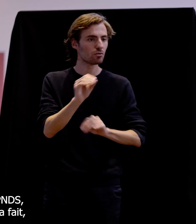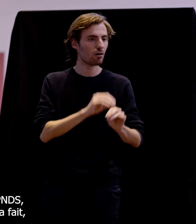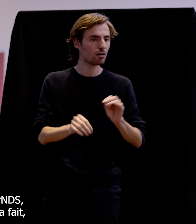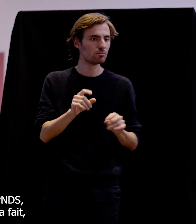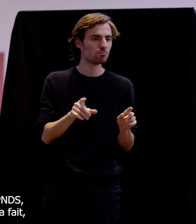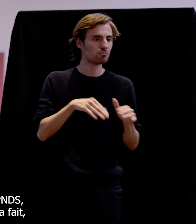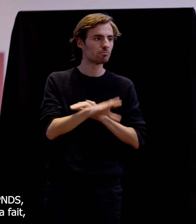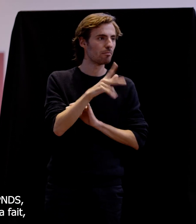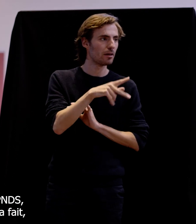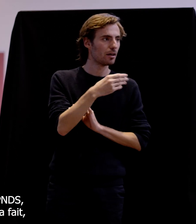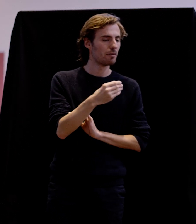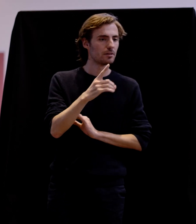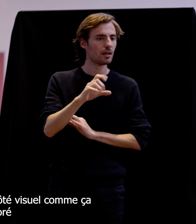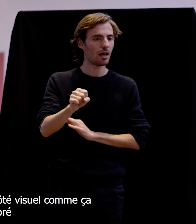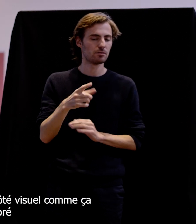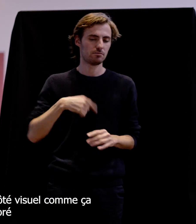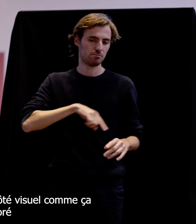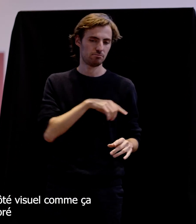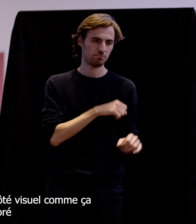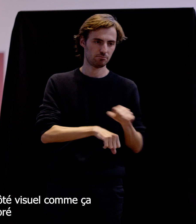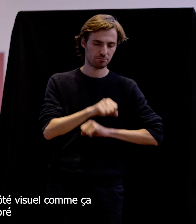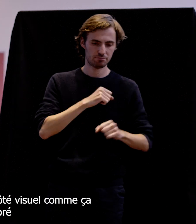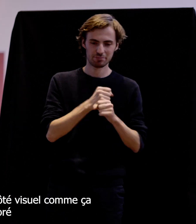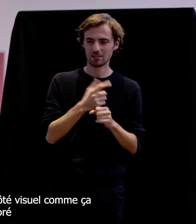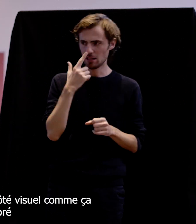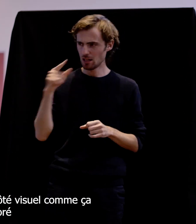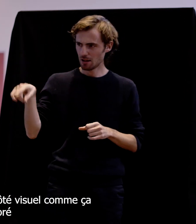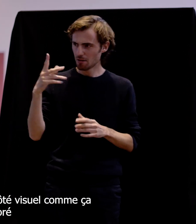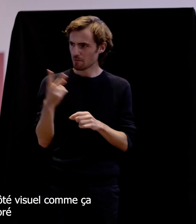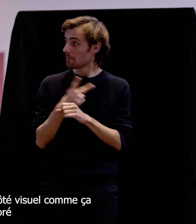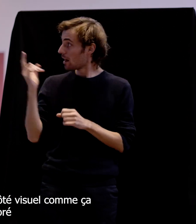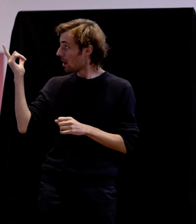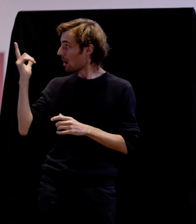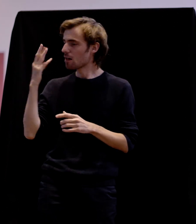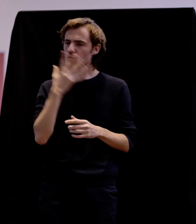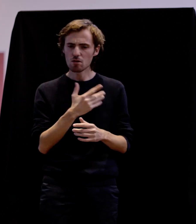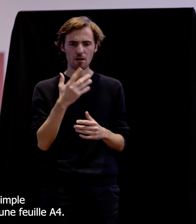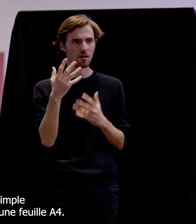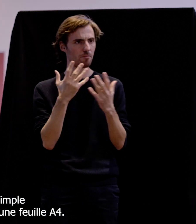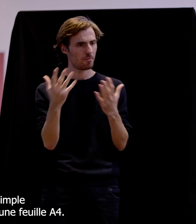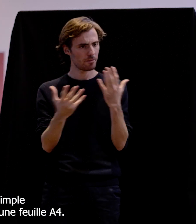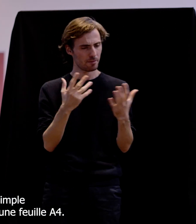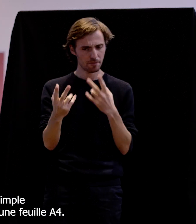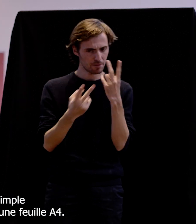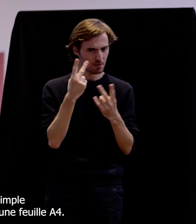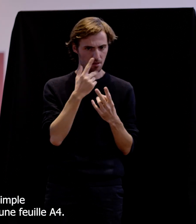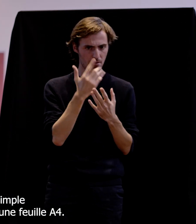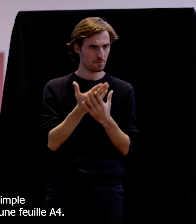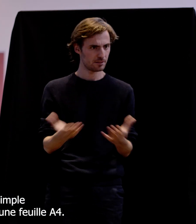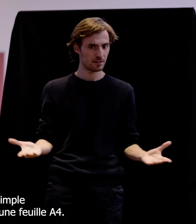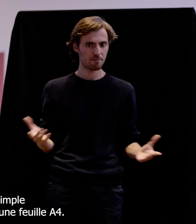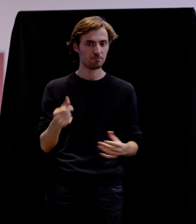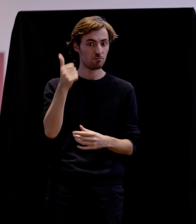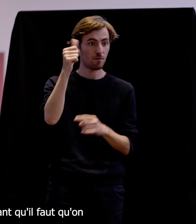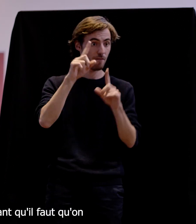qu'on a fait. Mais je trouve que le côté visuel comme ça et coloré est très simple, hein, puisque c'est sur une